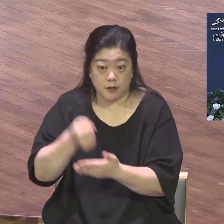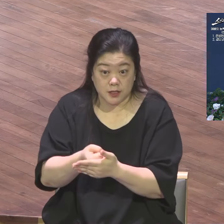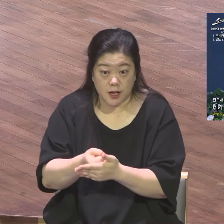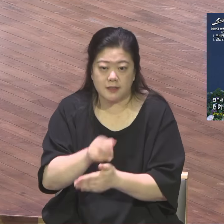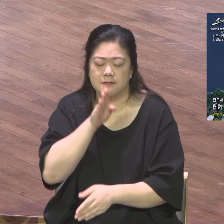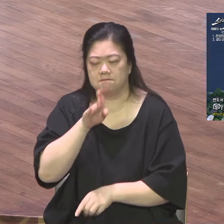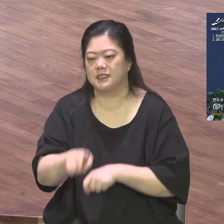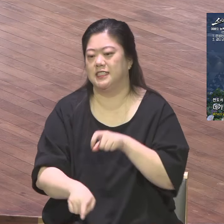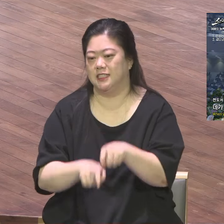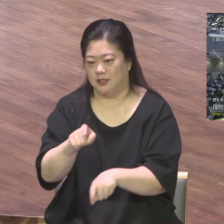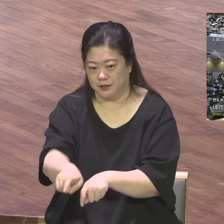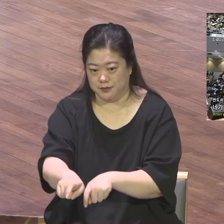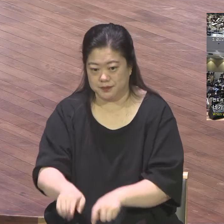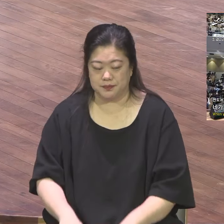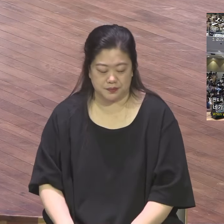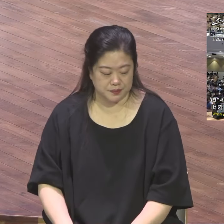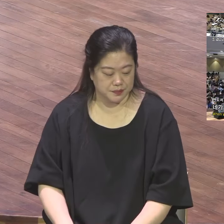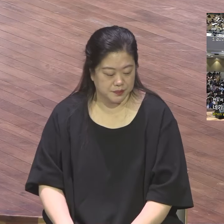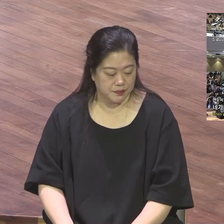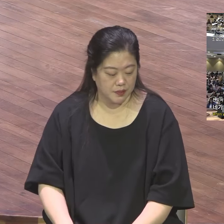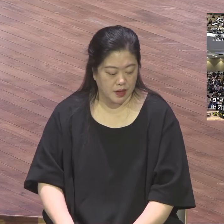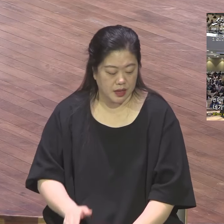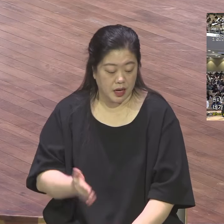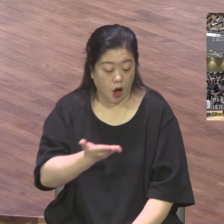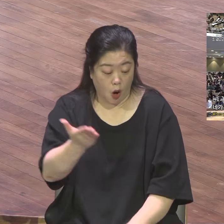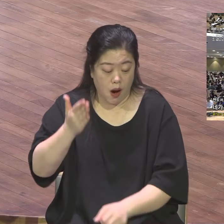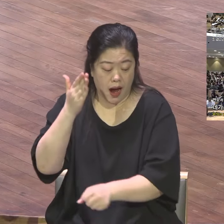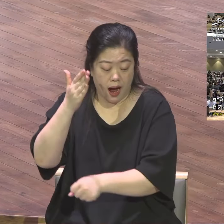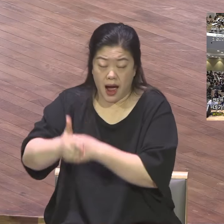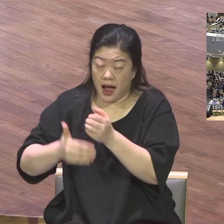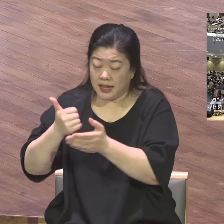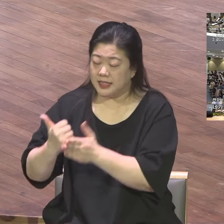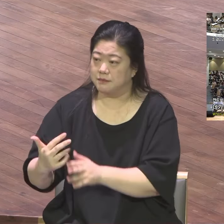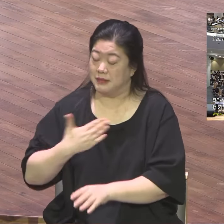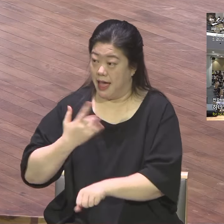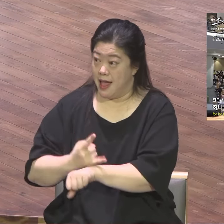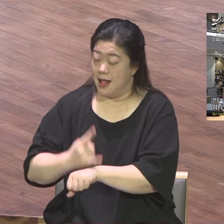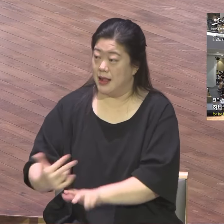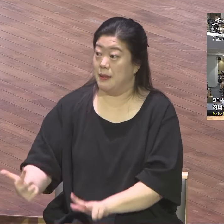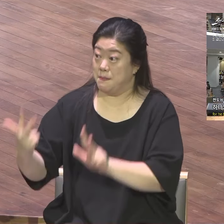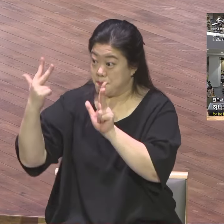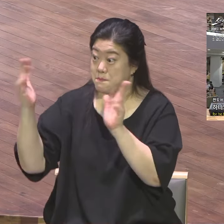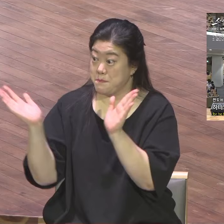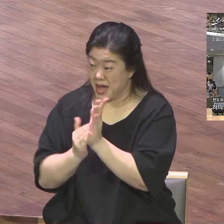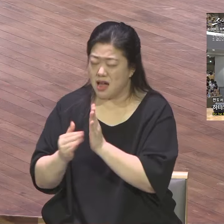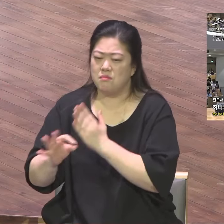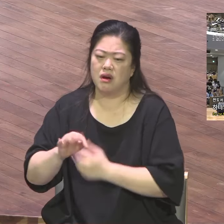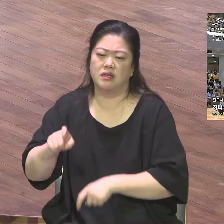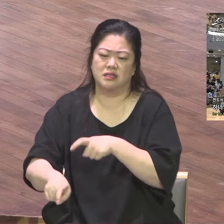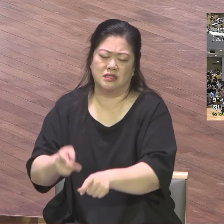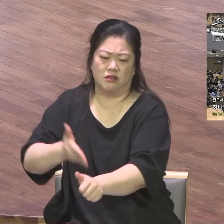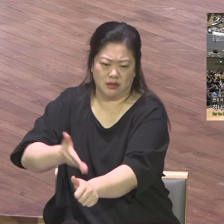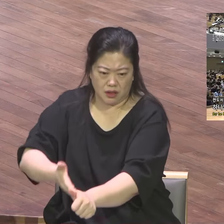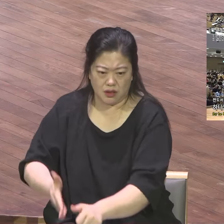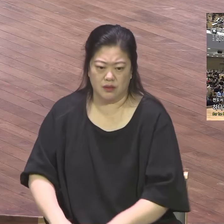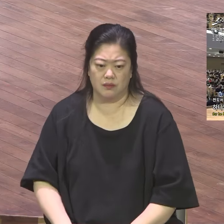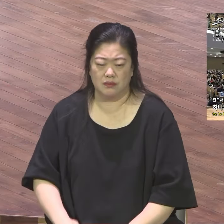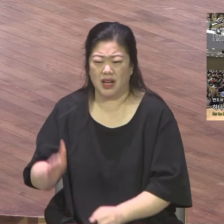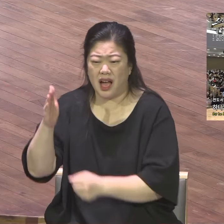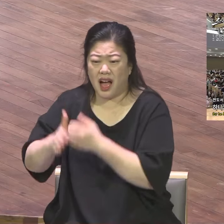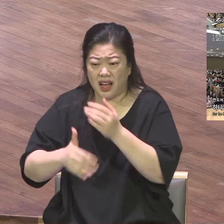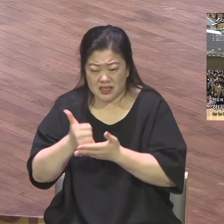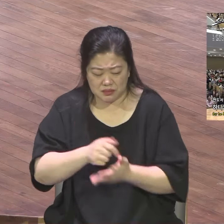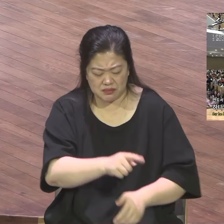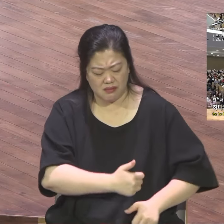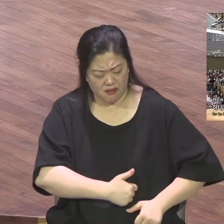봅니다. 너가 하나님께 서원하였거든 갚기를 더디하지 말라. 하나님은 우매한 자들을 기뻐하지